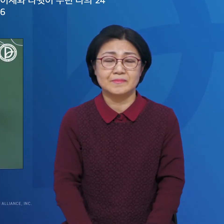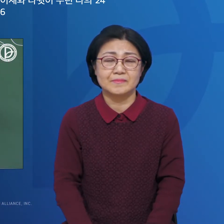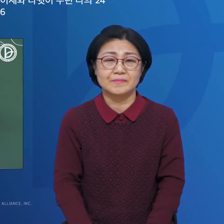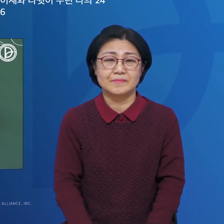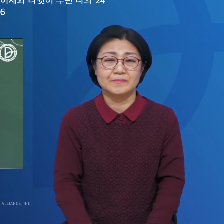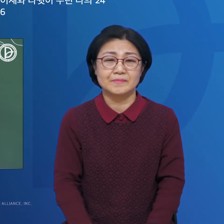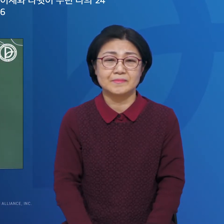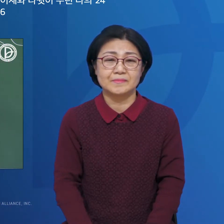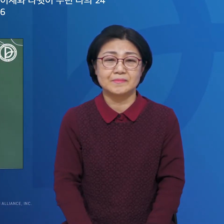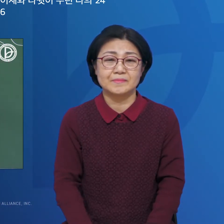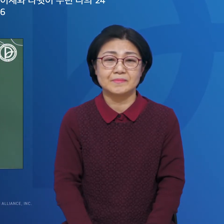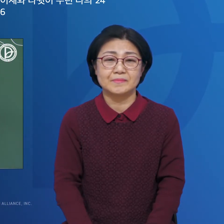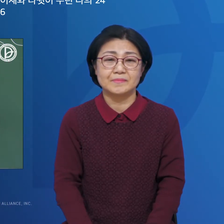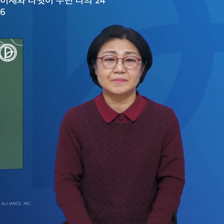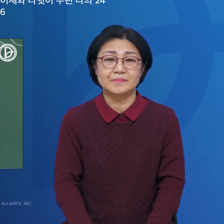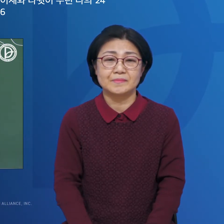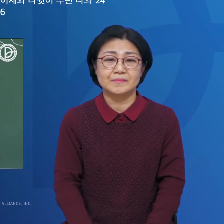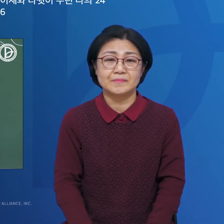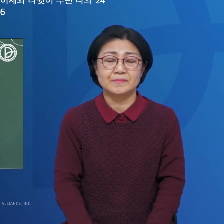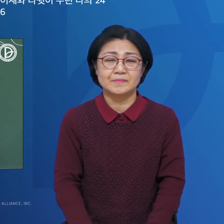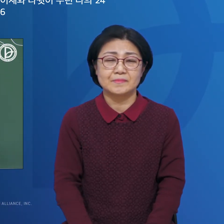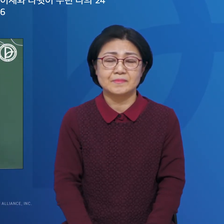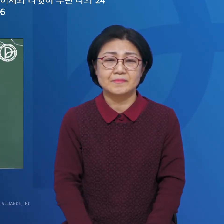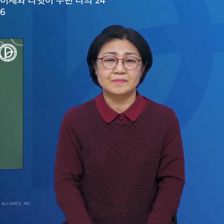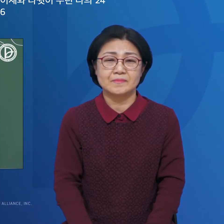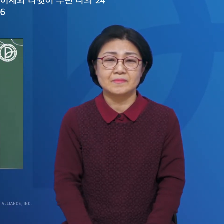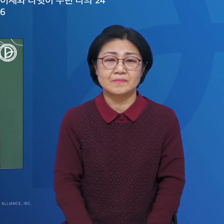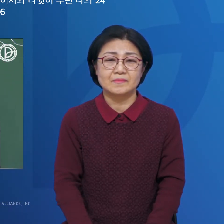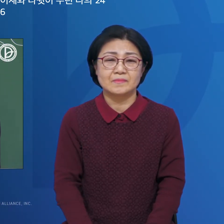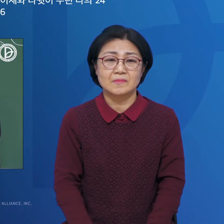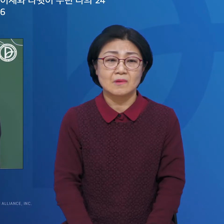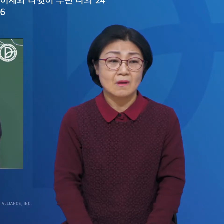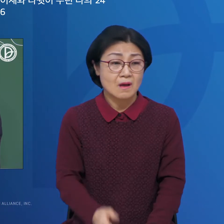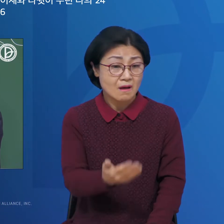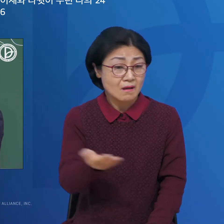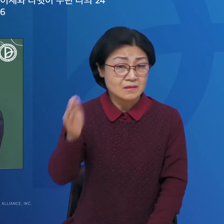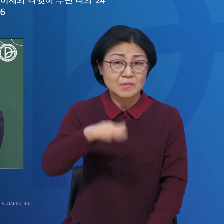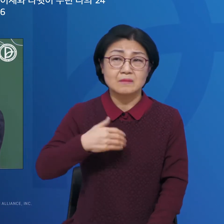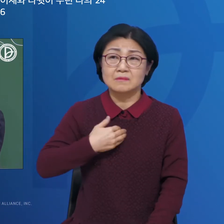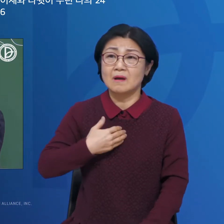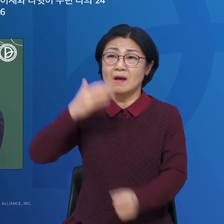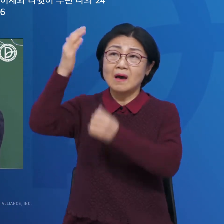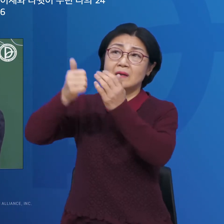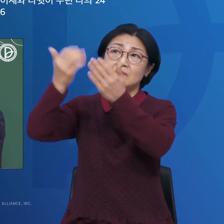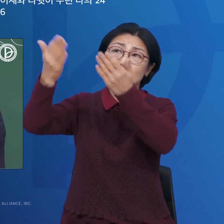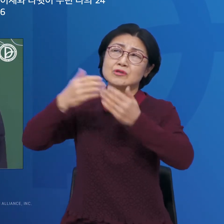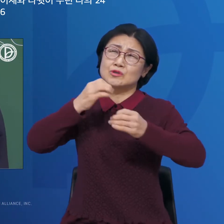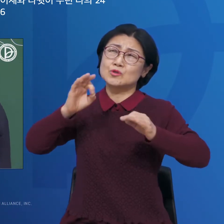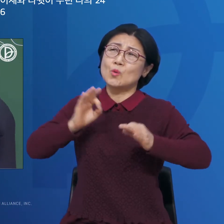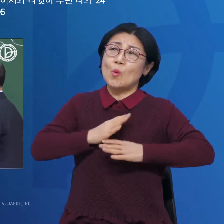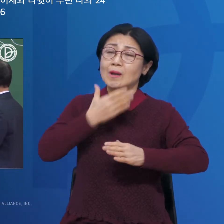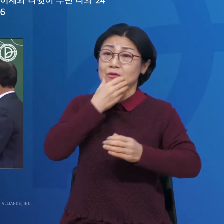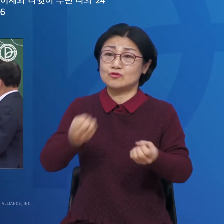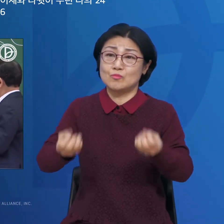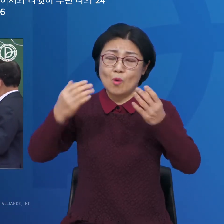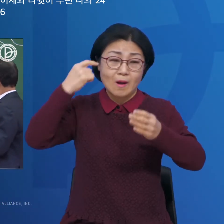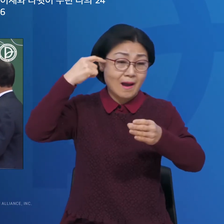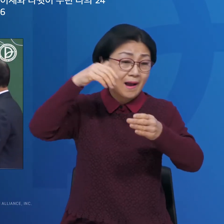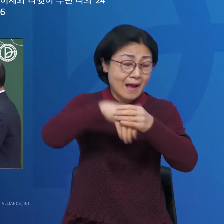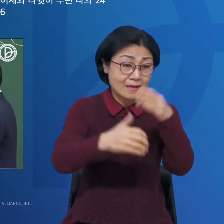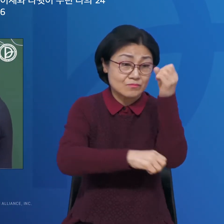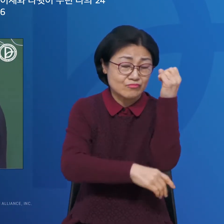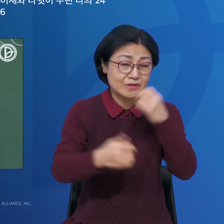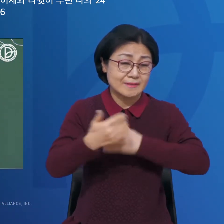하나님의 놀라운 기도의 비밀로 각인불이 체질되어 있단 말이에요. But you 어떻게 are 되죠? filled and imprinted and rooted and have the nature of